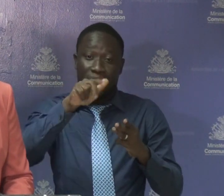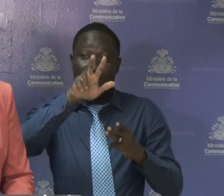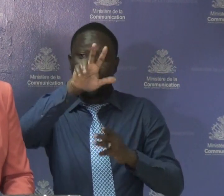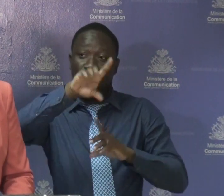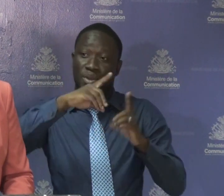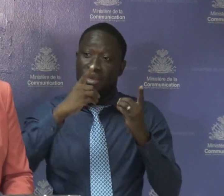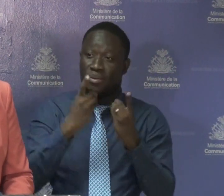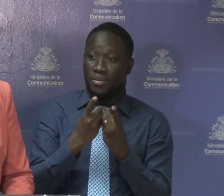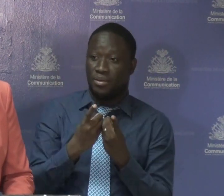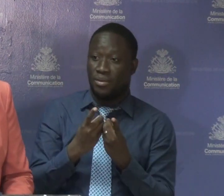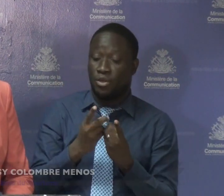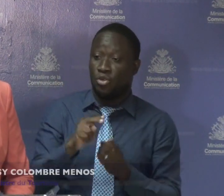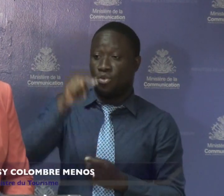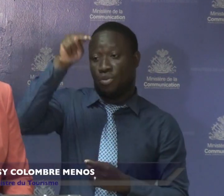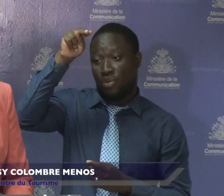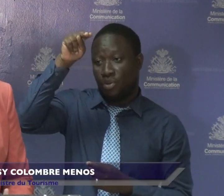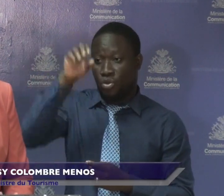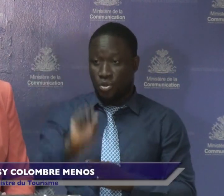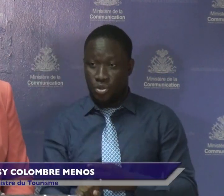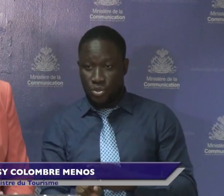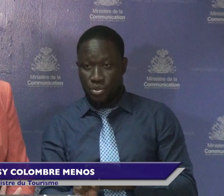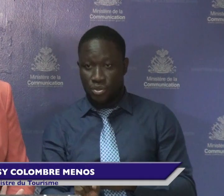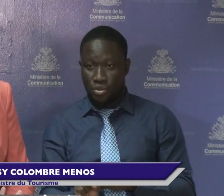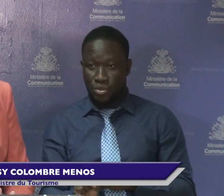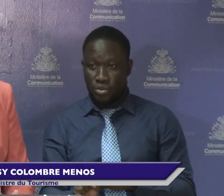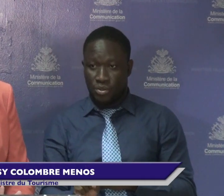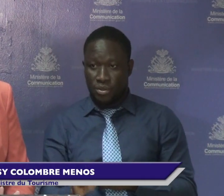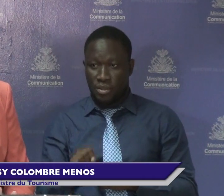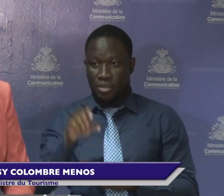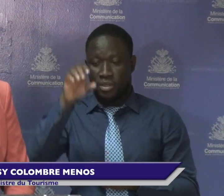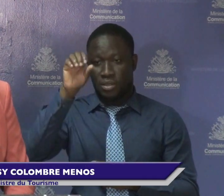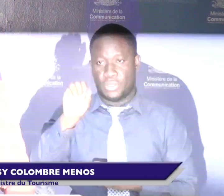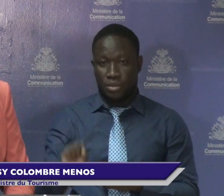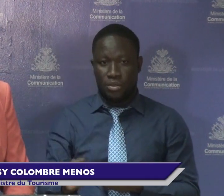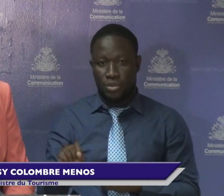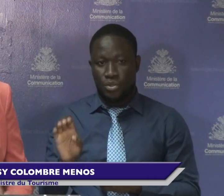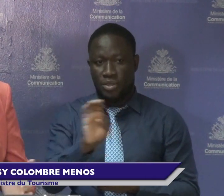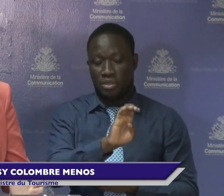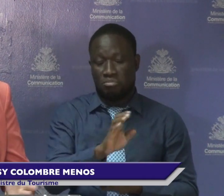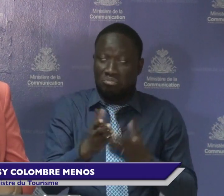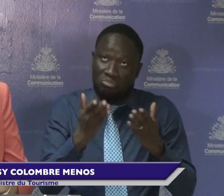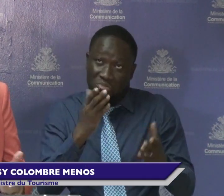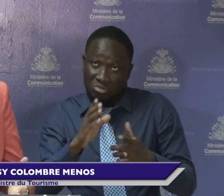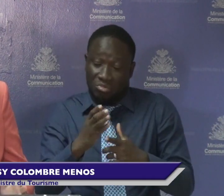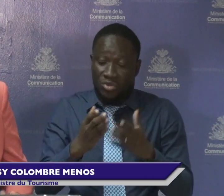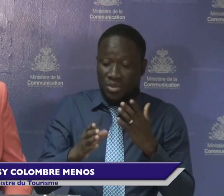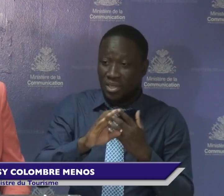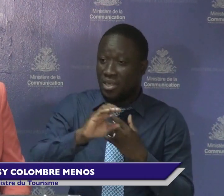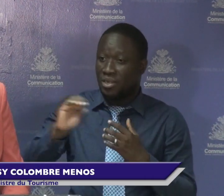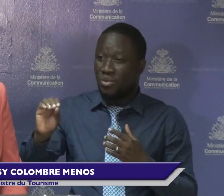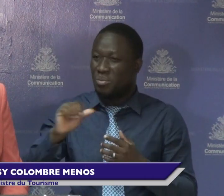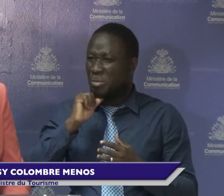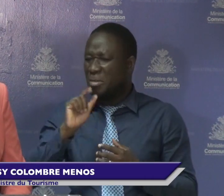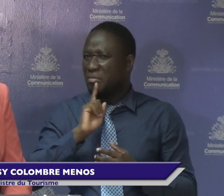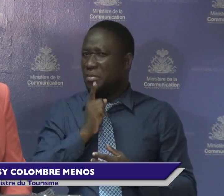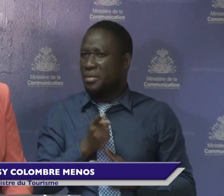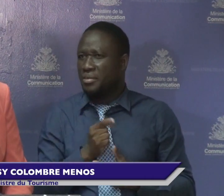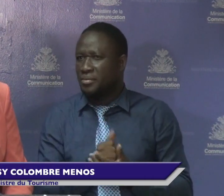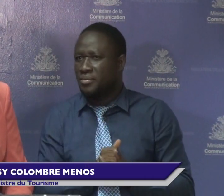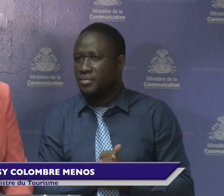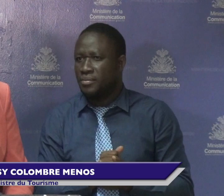dont le nord, le sud et le sud-est. Bien sûr, on considère l'ouest, mais en réalité, il n'y a pas de direction